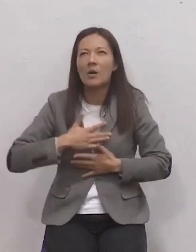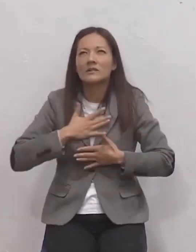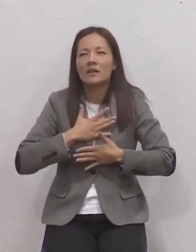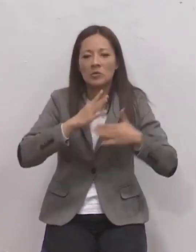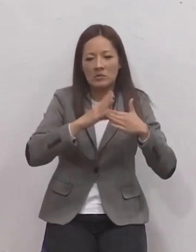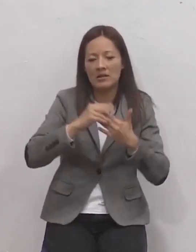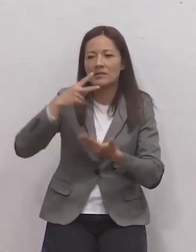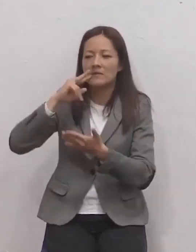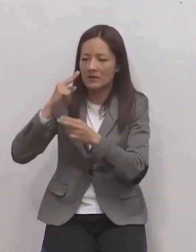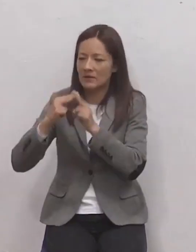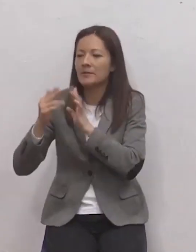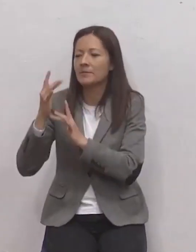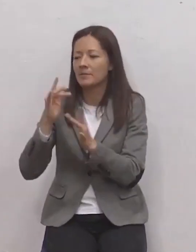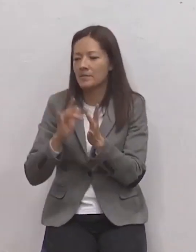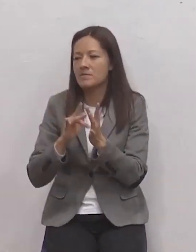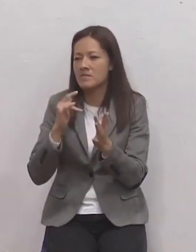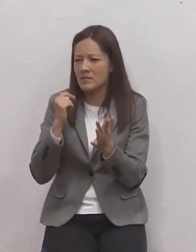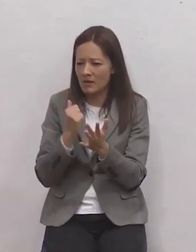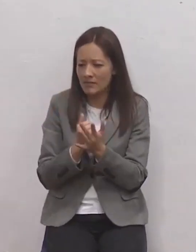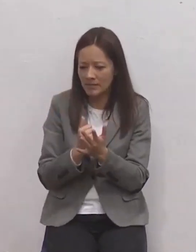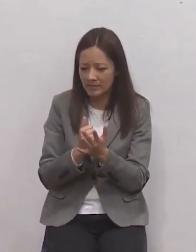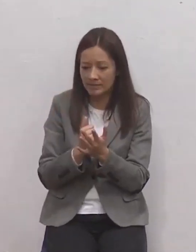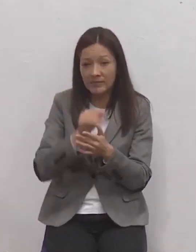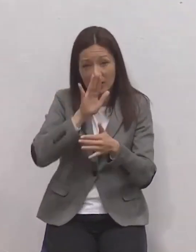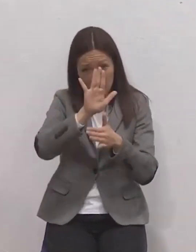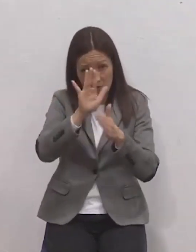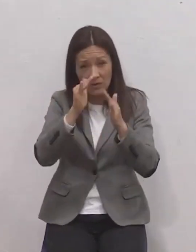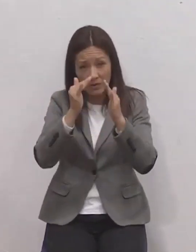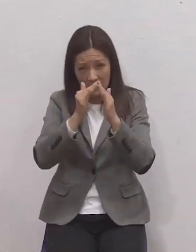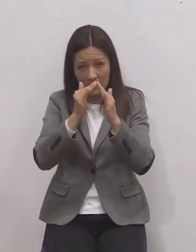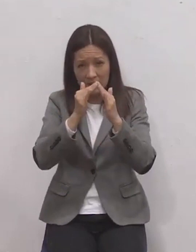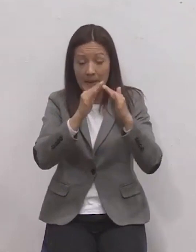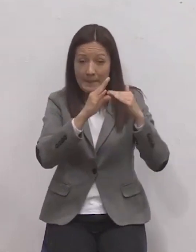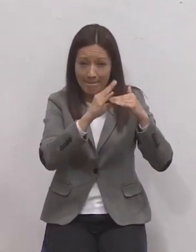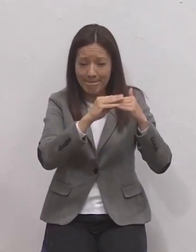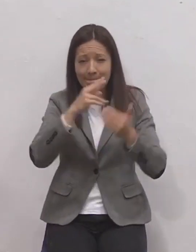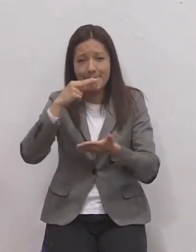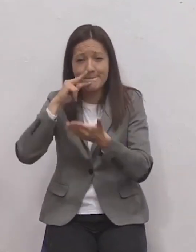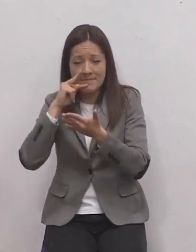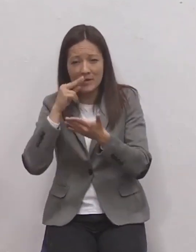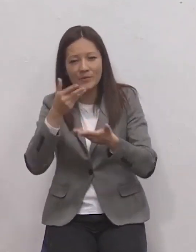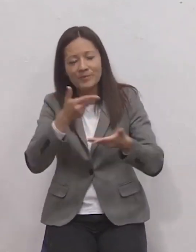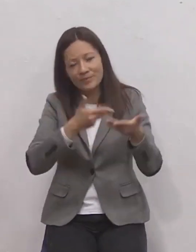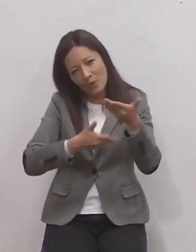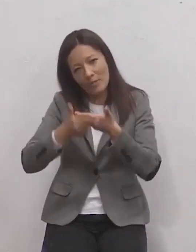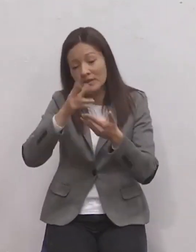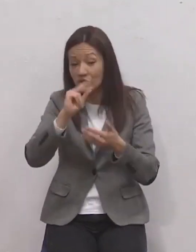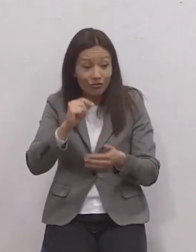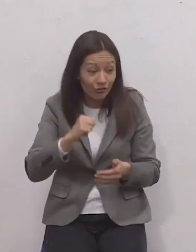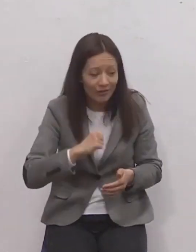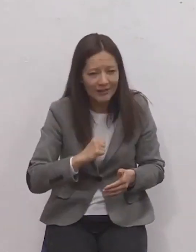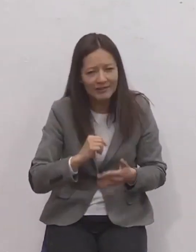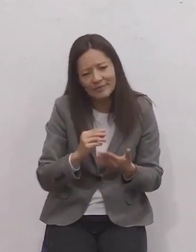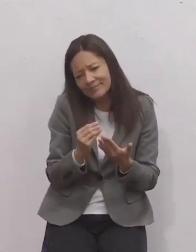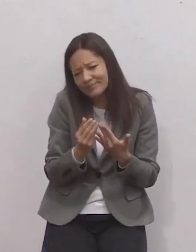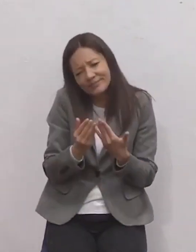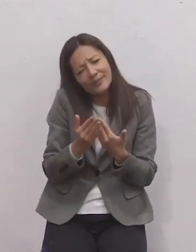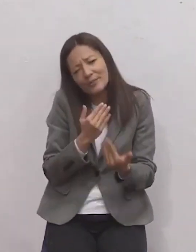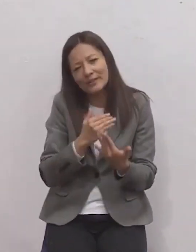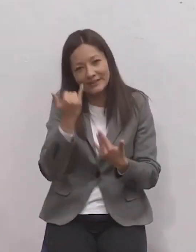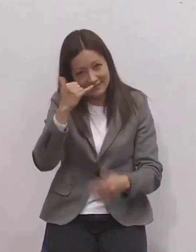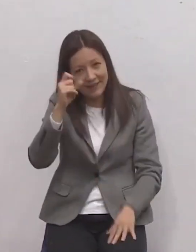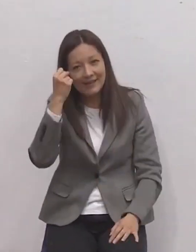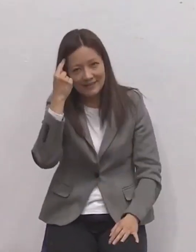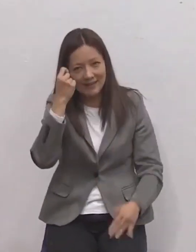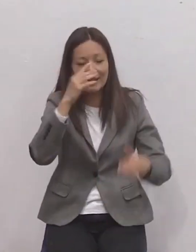Jesús. Amén. Allí en su casa tome la cena, y si no tiene la cena y no la preparó, no importa. Ya entendió que